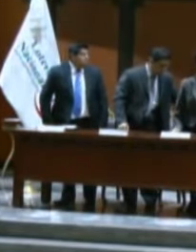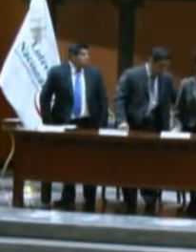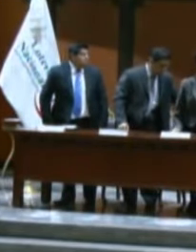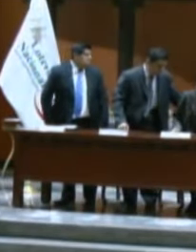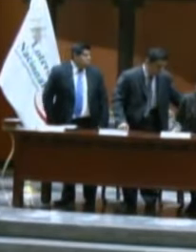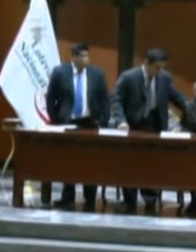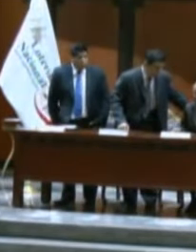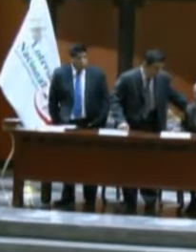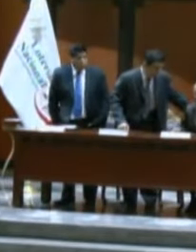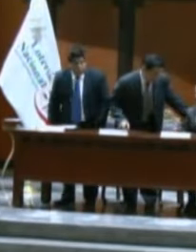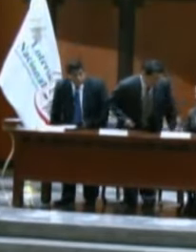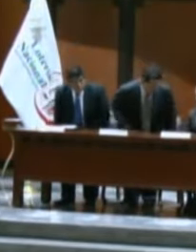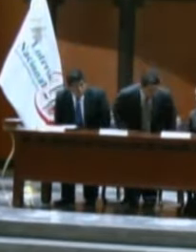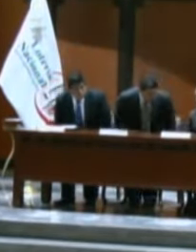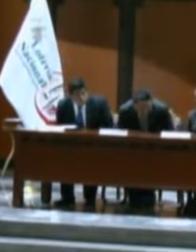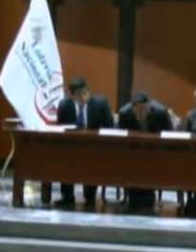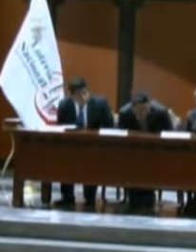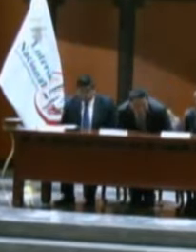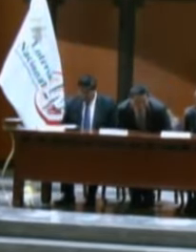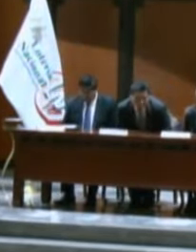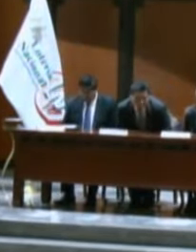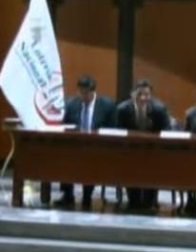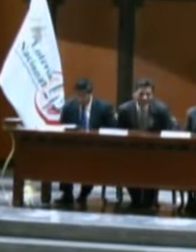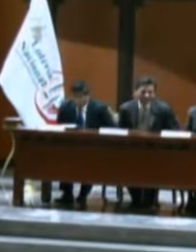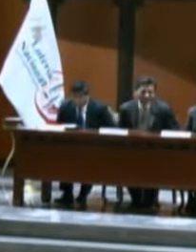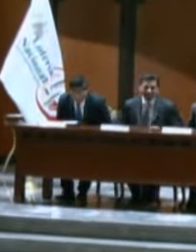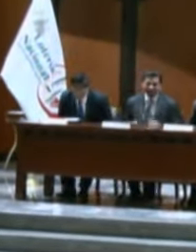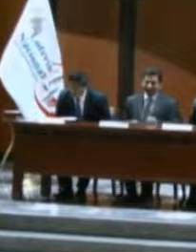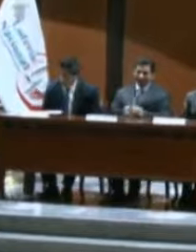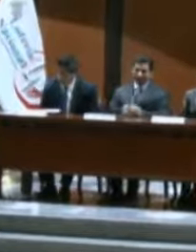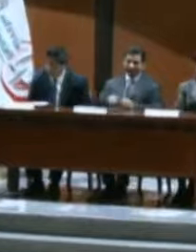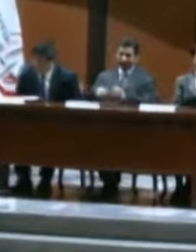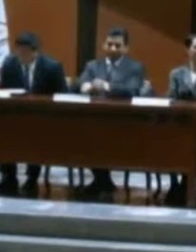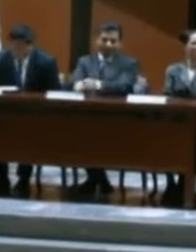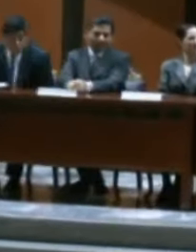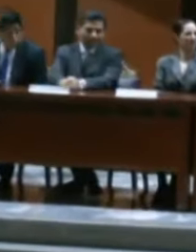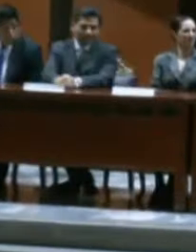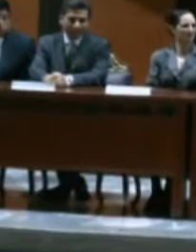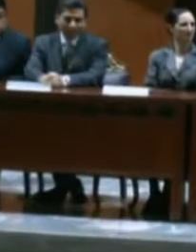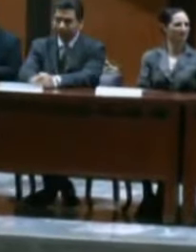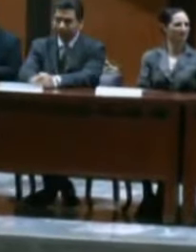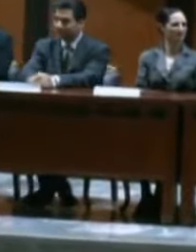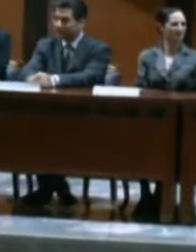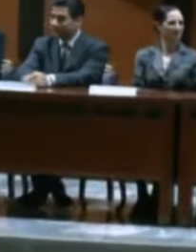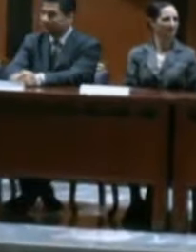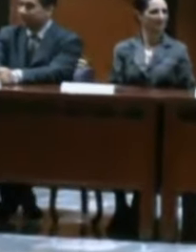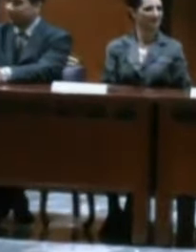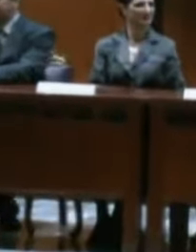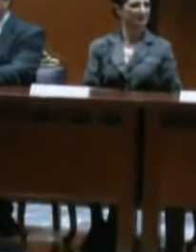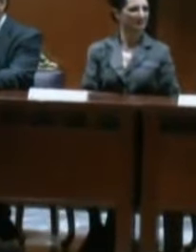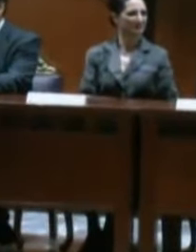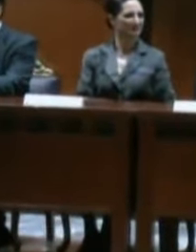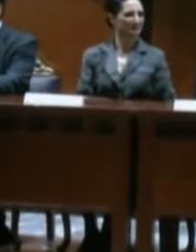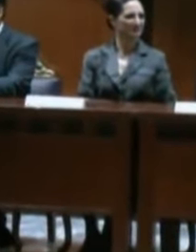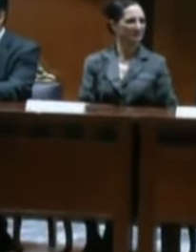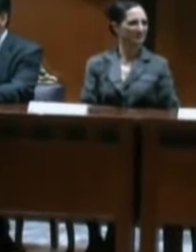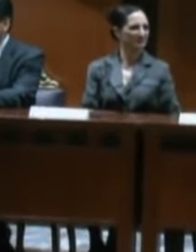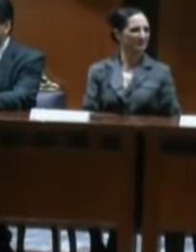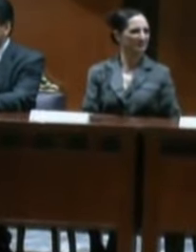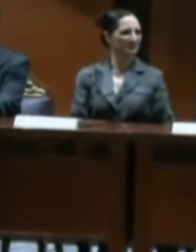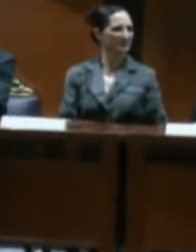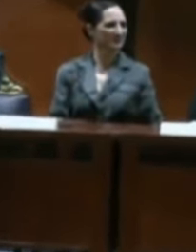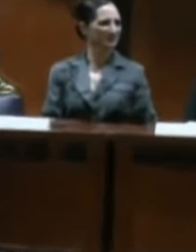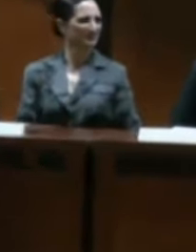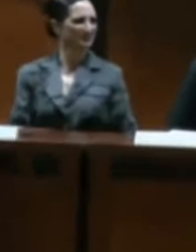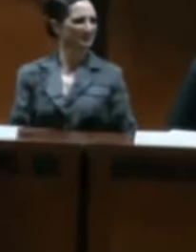buen en estos momentos la licenciada Laura Maricela l Torres invita a Catalina Estrada mar